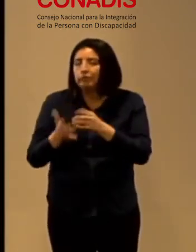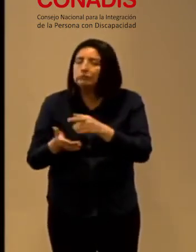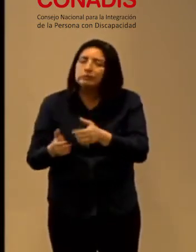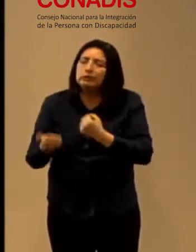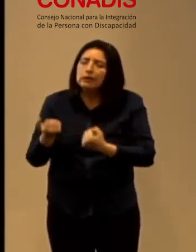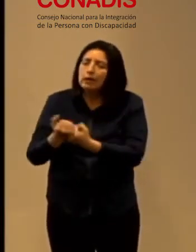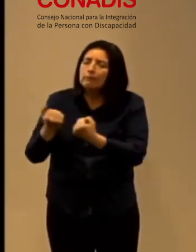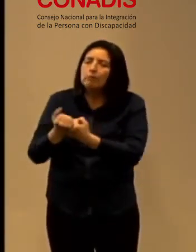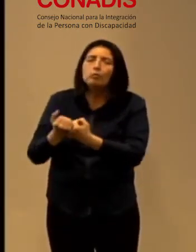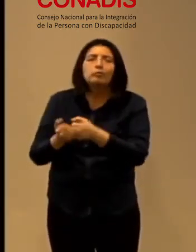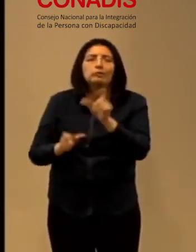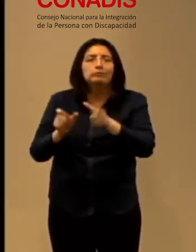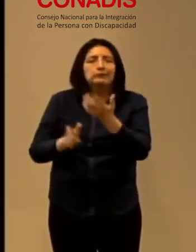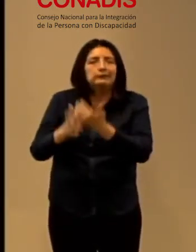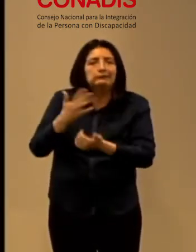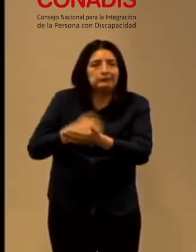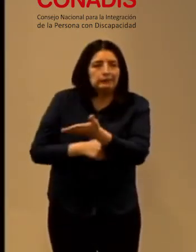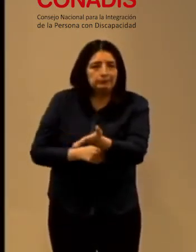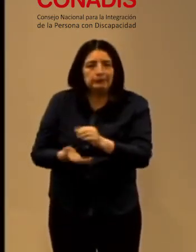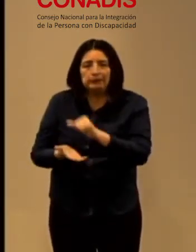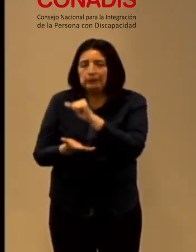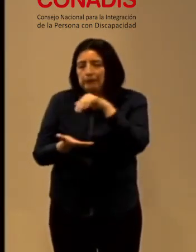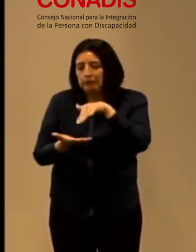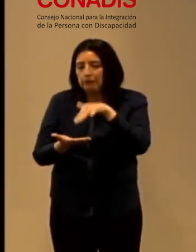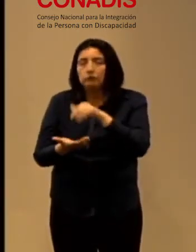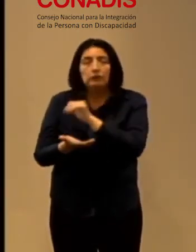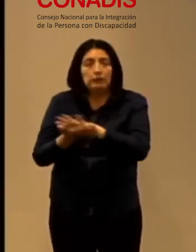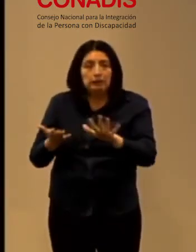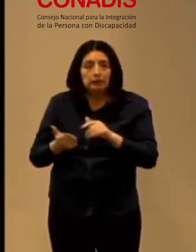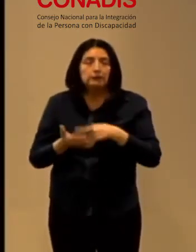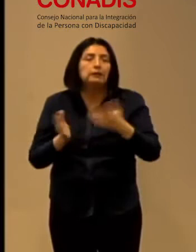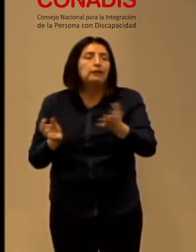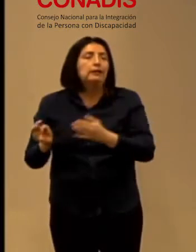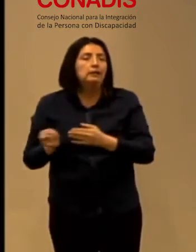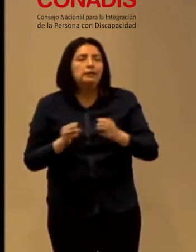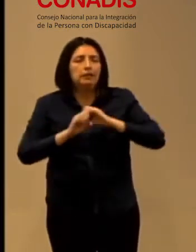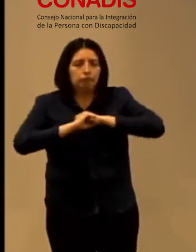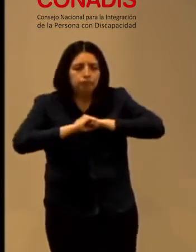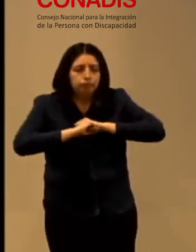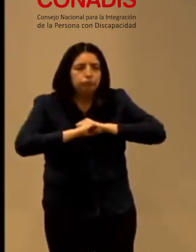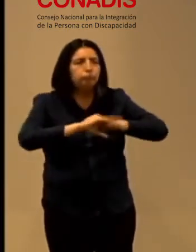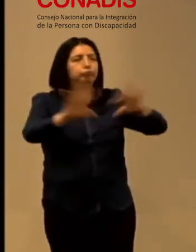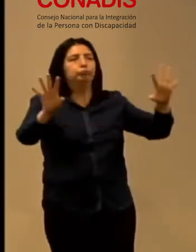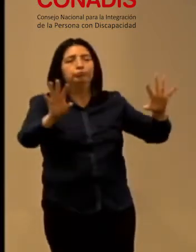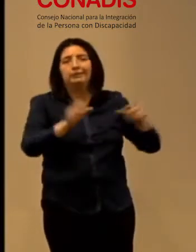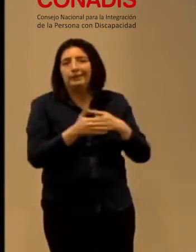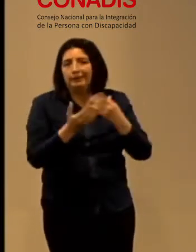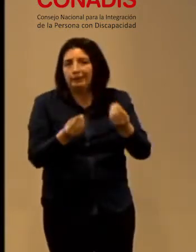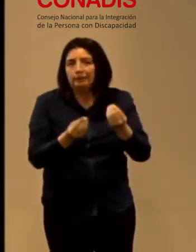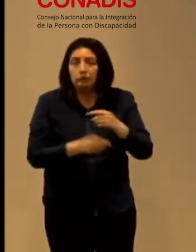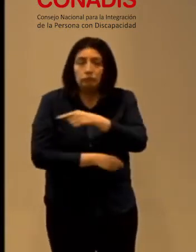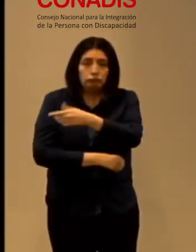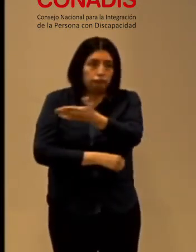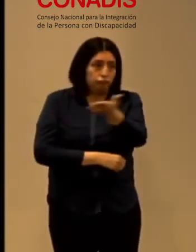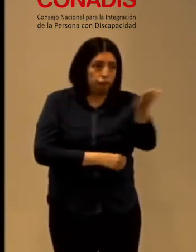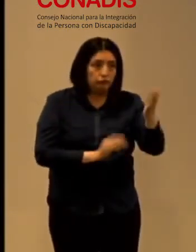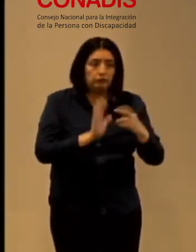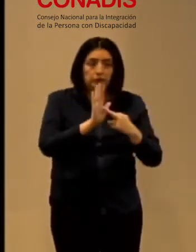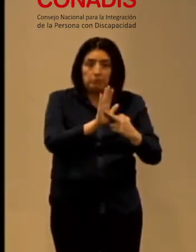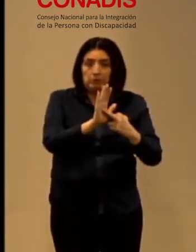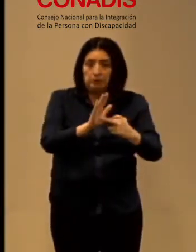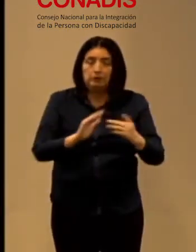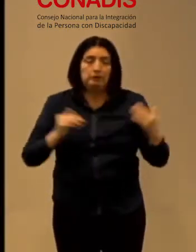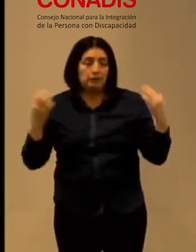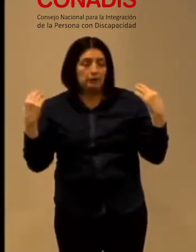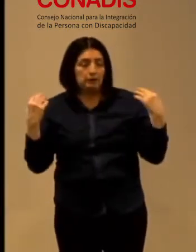apoyo a los becarios. Y lo otro es fortalecer la estrategia de difusión, porque ustedes, que son representantes